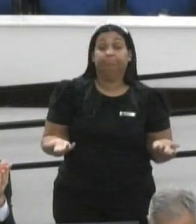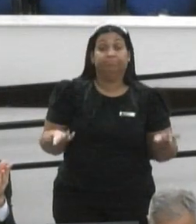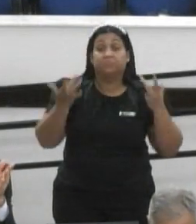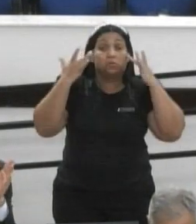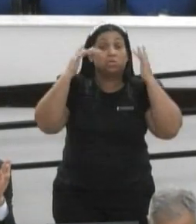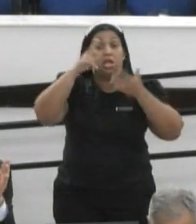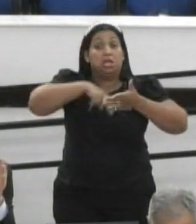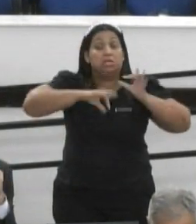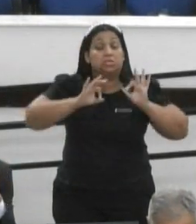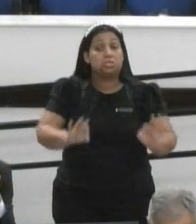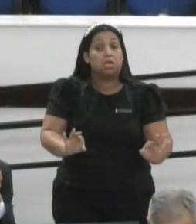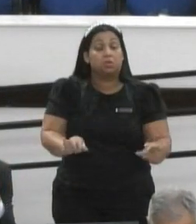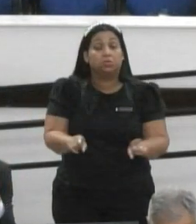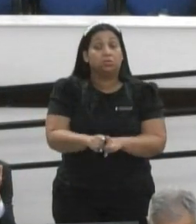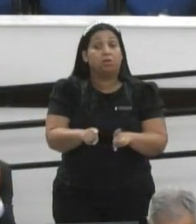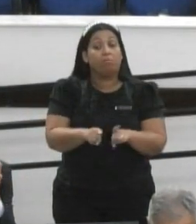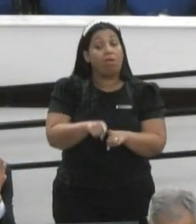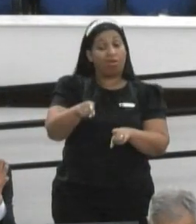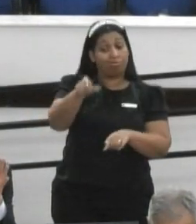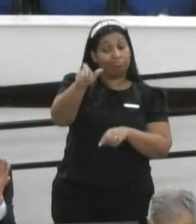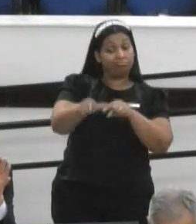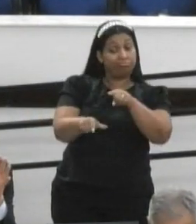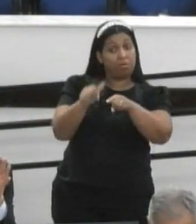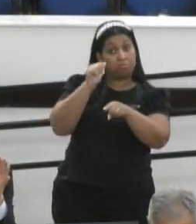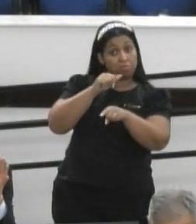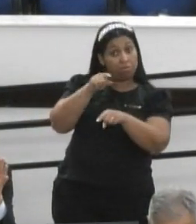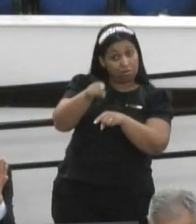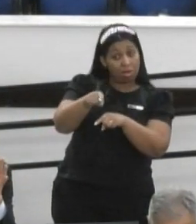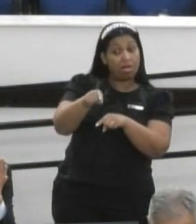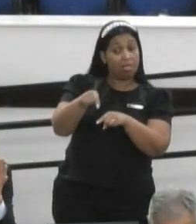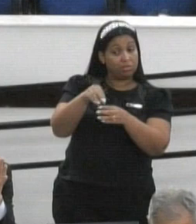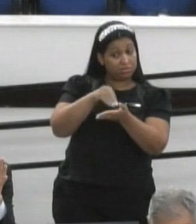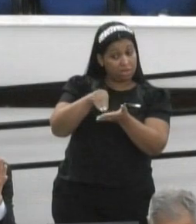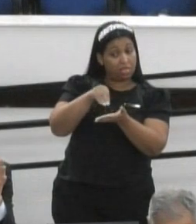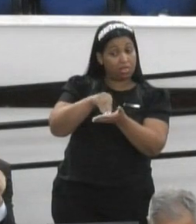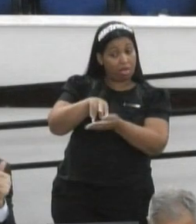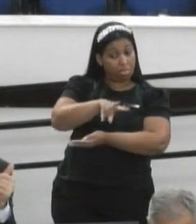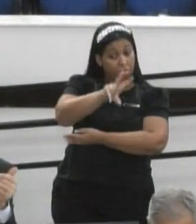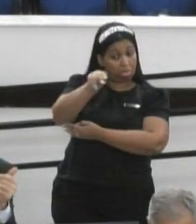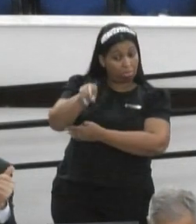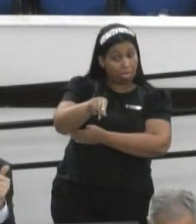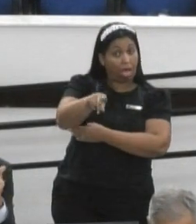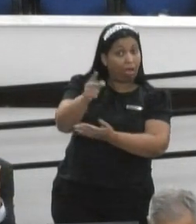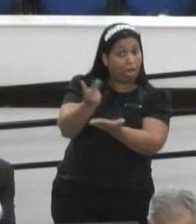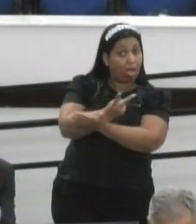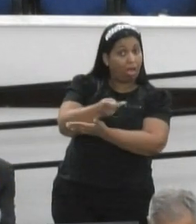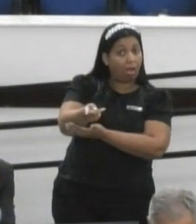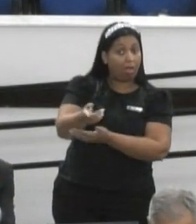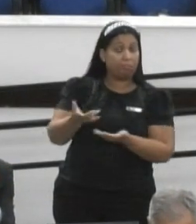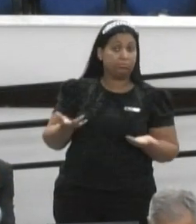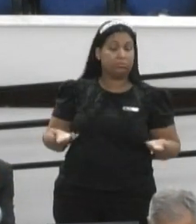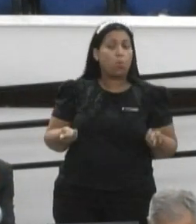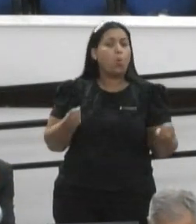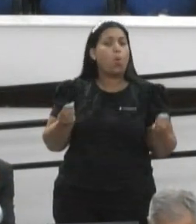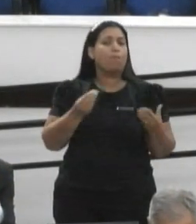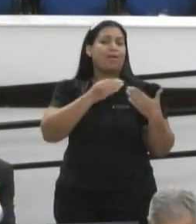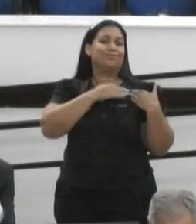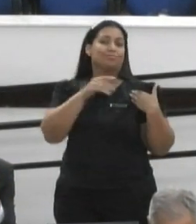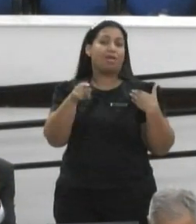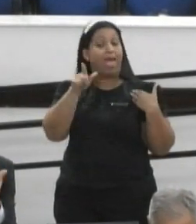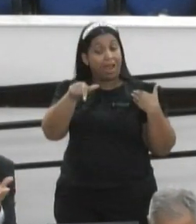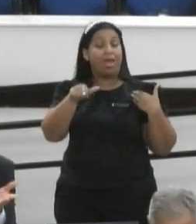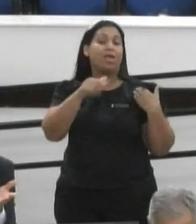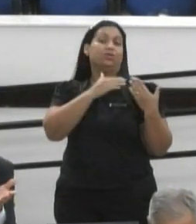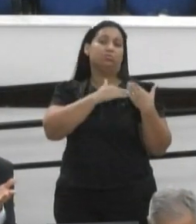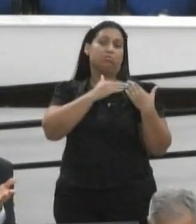injusto, mas eu imagino que a secretária tenha sido induzida ao erro, porque é muito estranho. Como ela é responsável pela pasta,